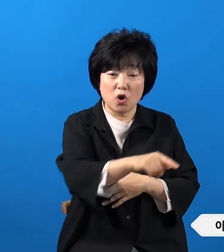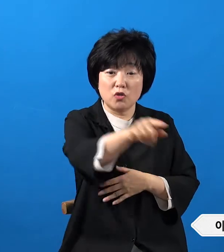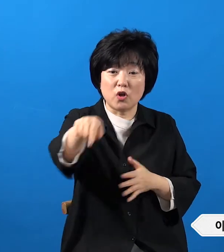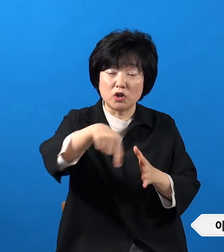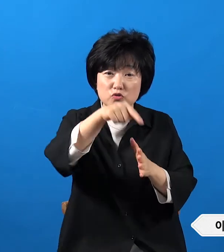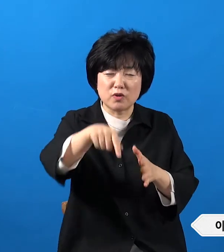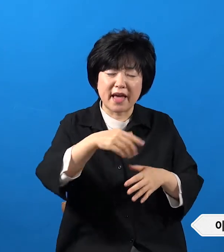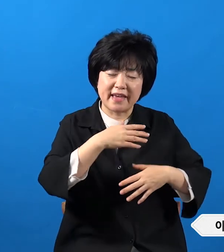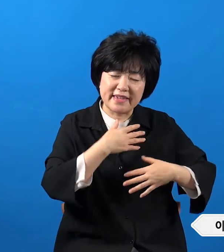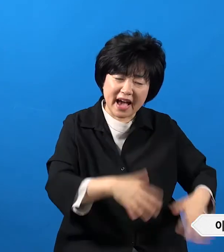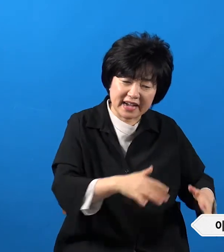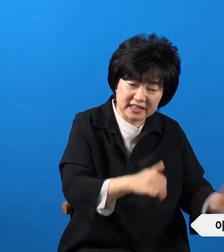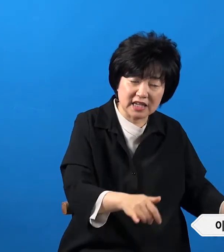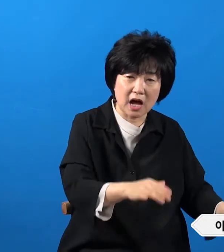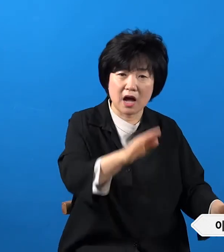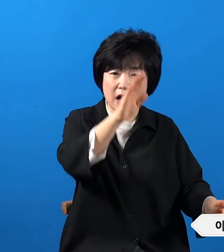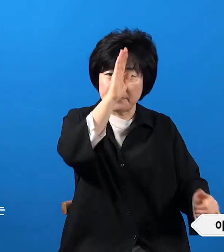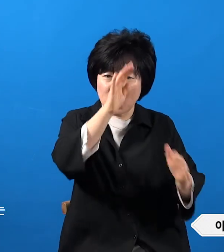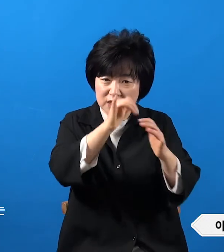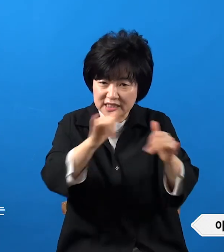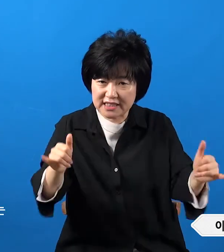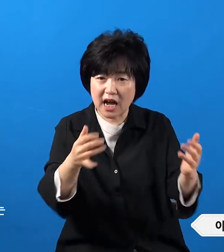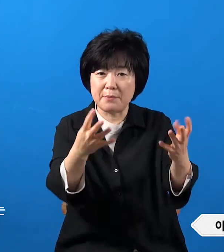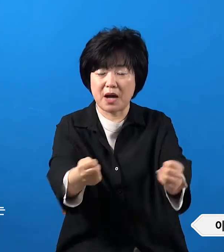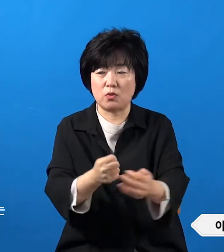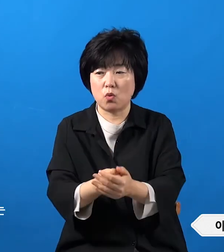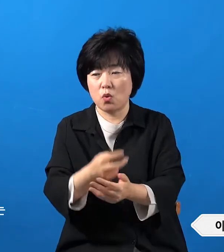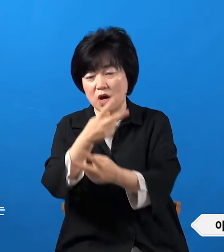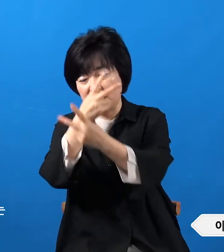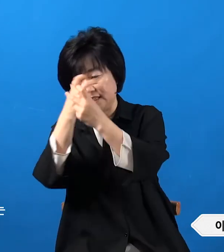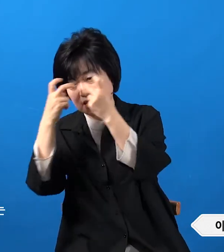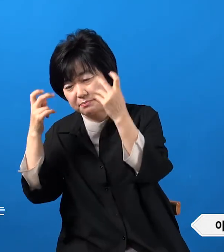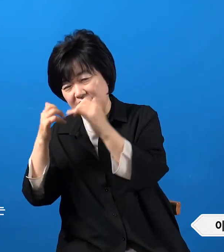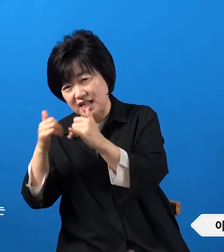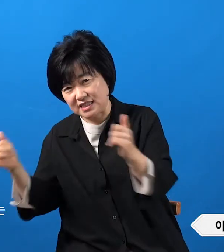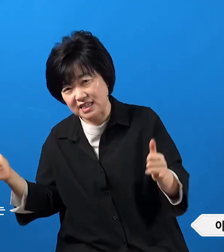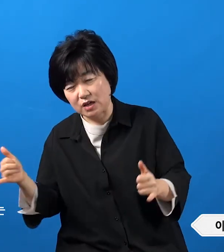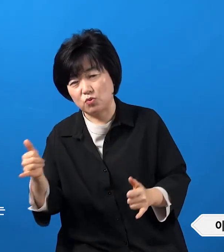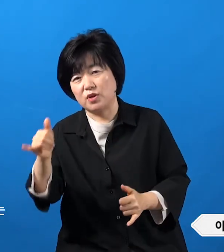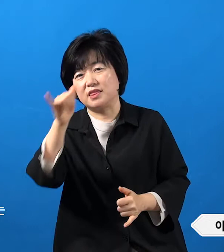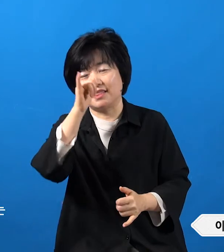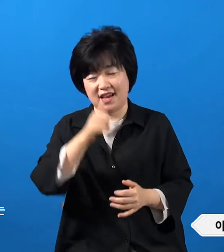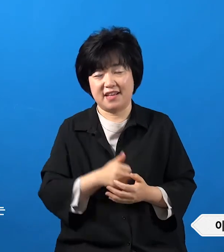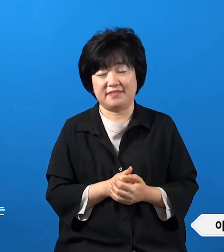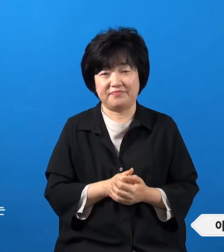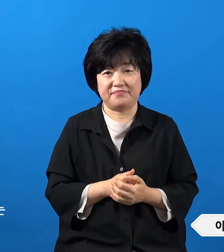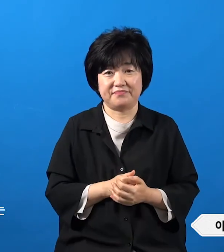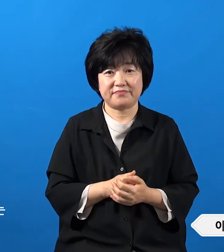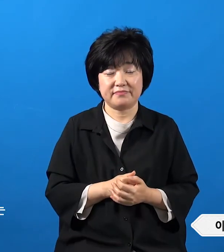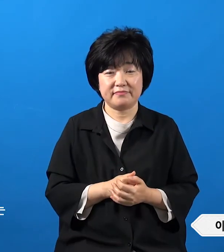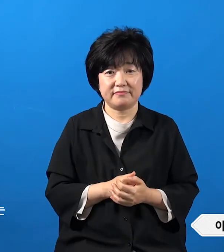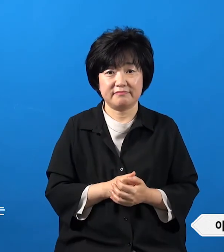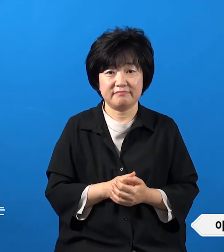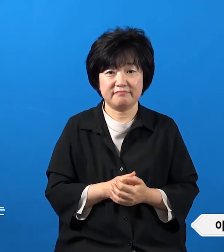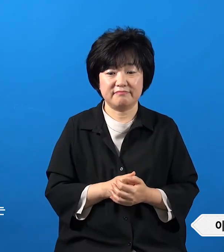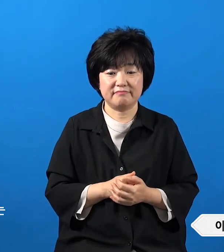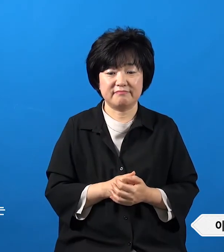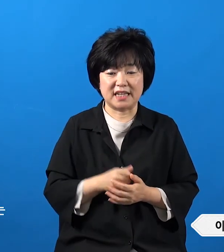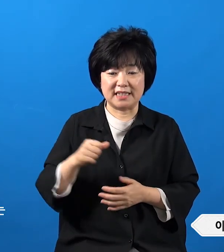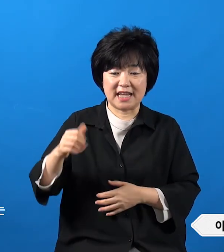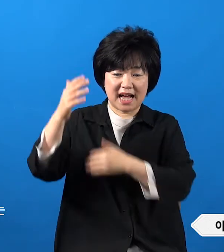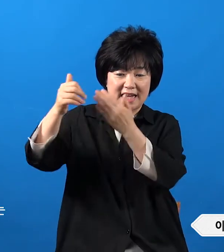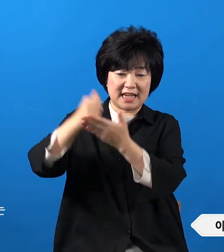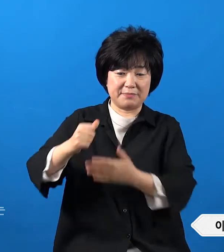너희 중에 약한 자와 병든 자가 많고 잠자는 자도 적지 아니하니. 여기 진노의 세 단계가